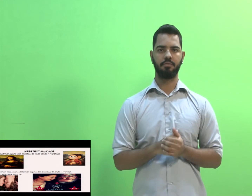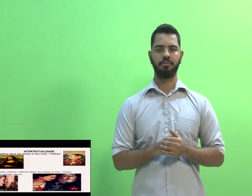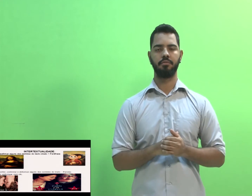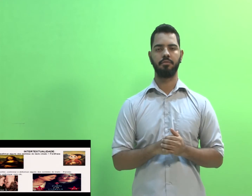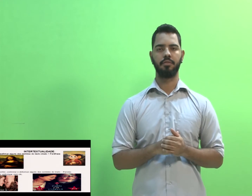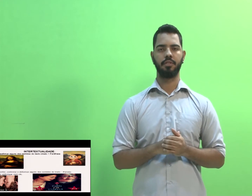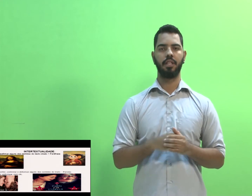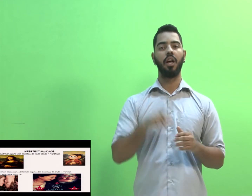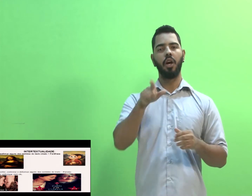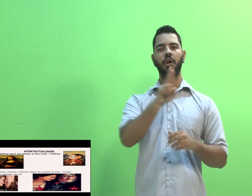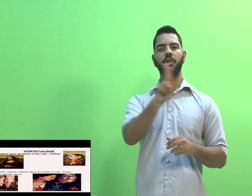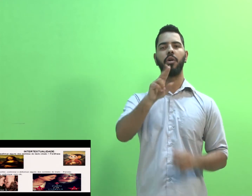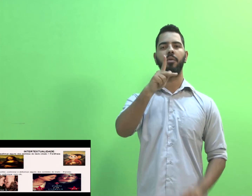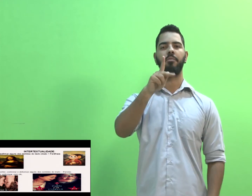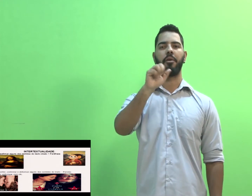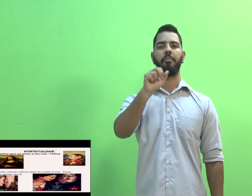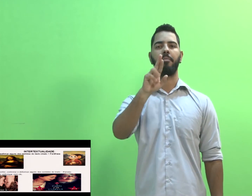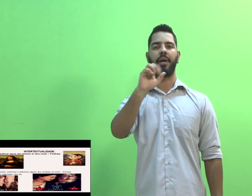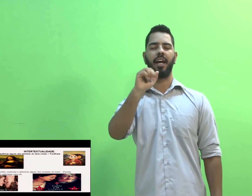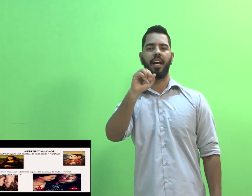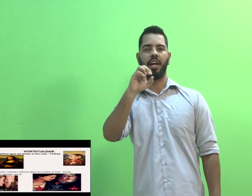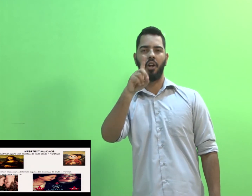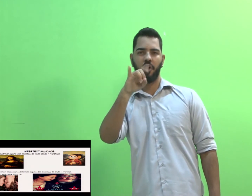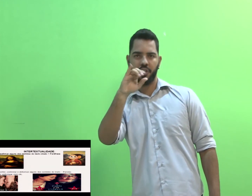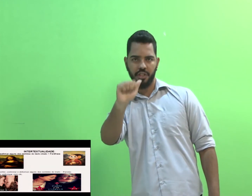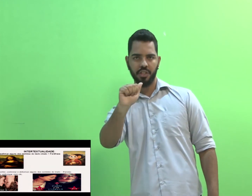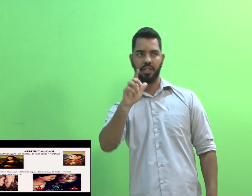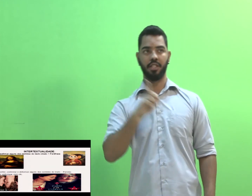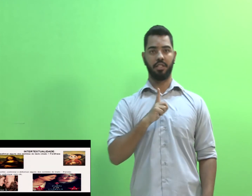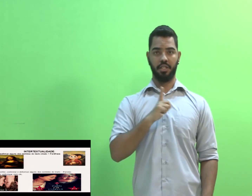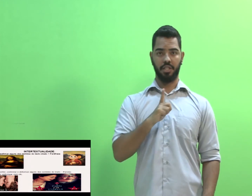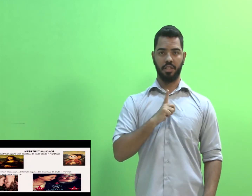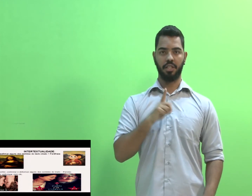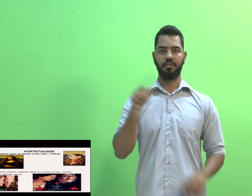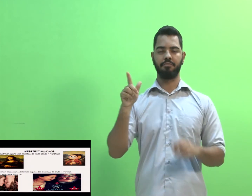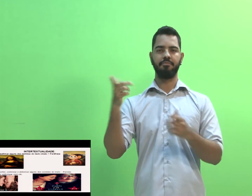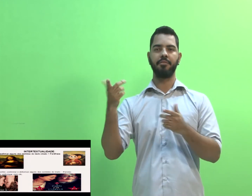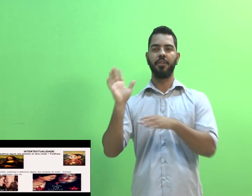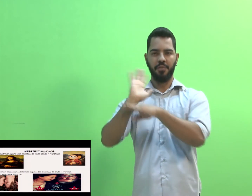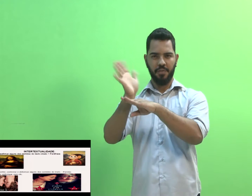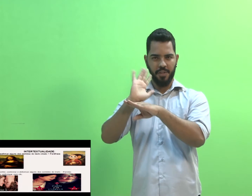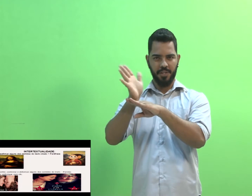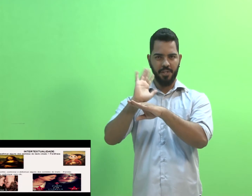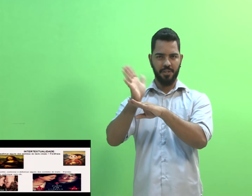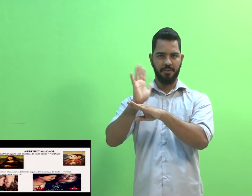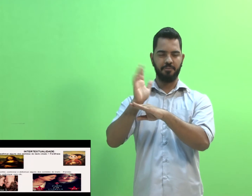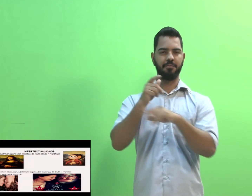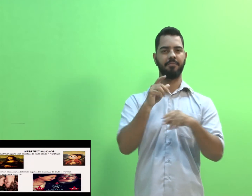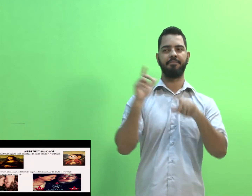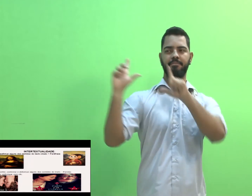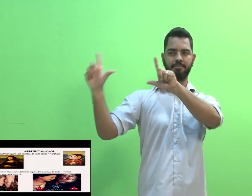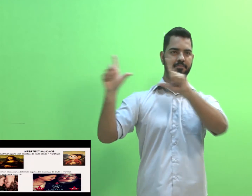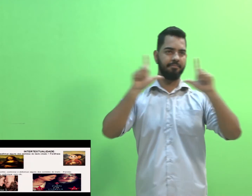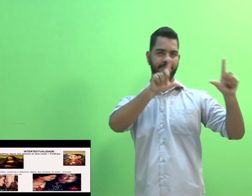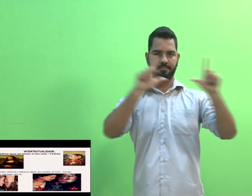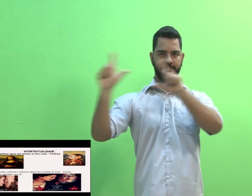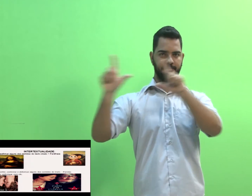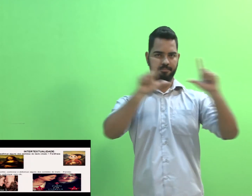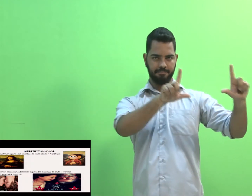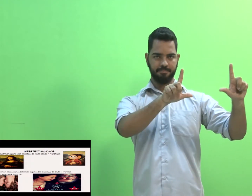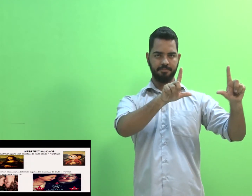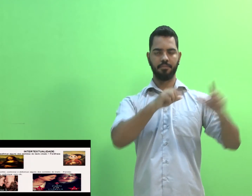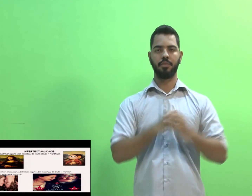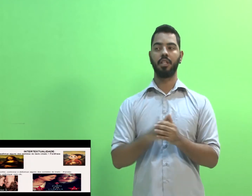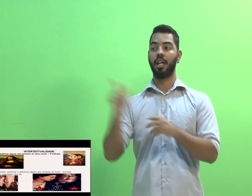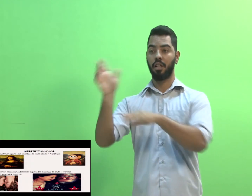das Estrelas. Não é? Com os dois atores principais, os protagonistas, e temos aqui uma paródia